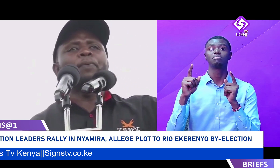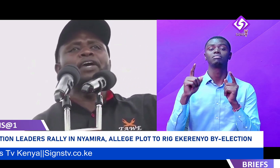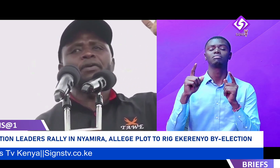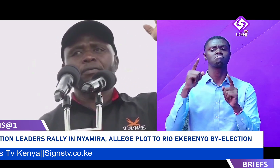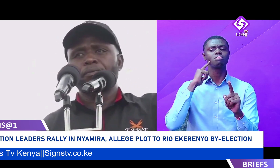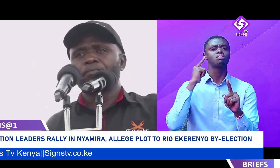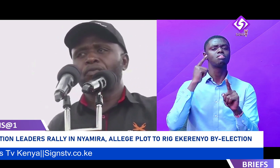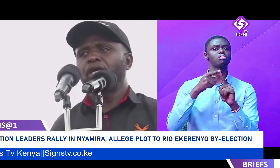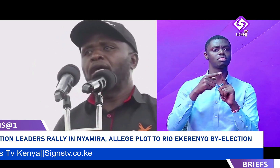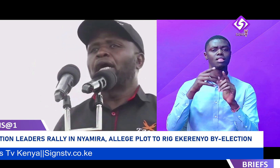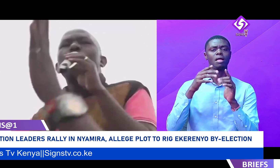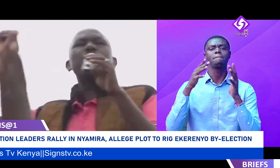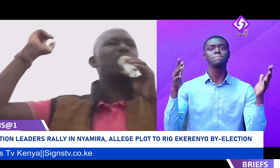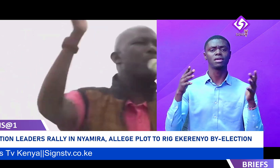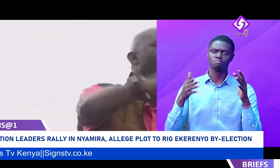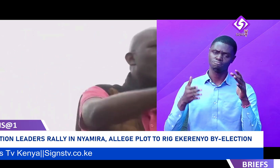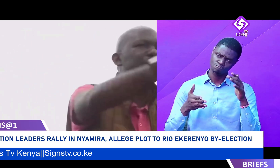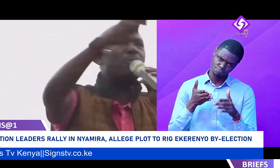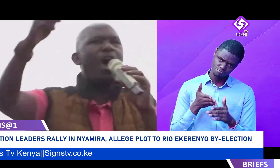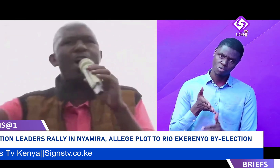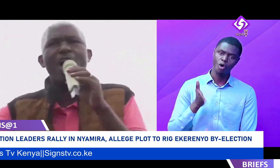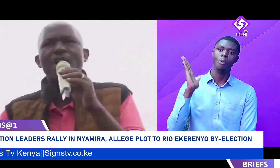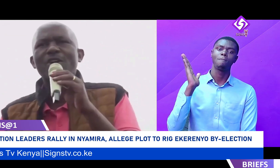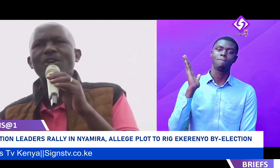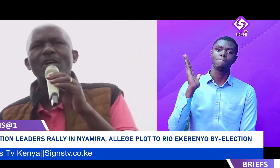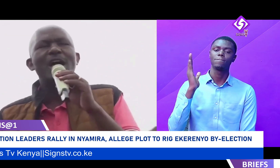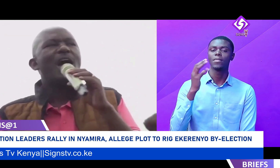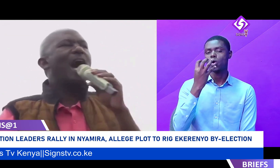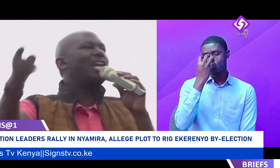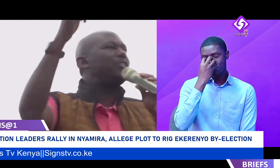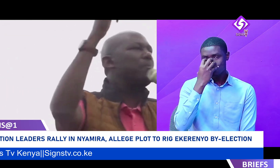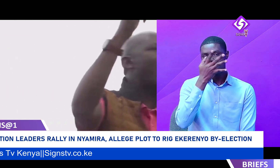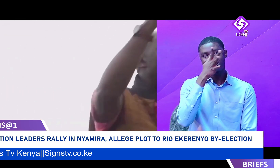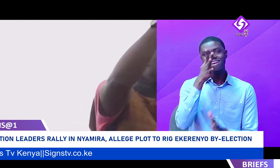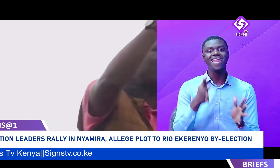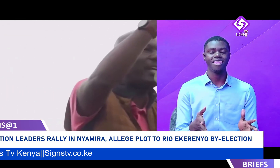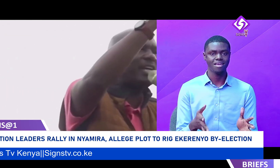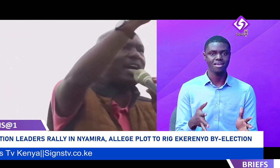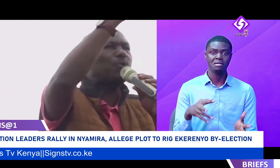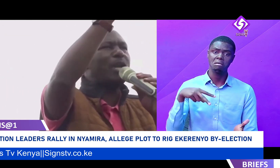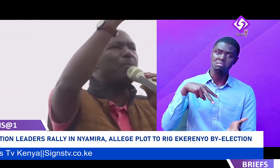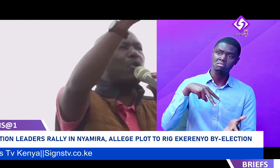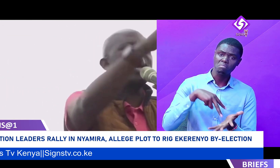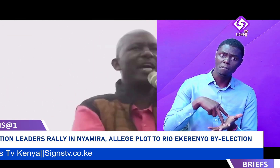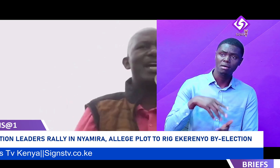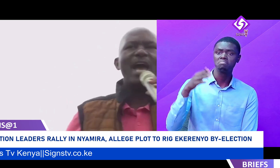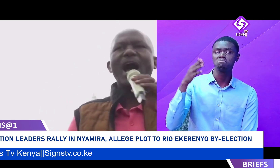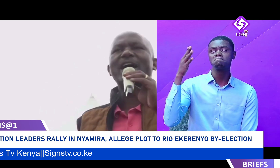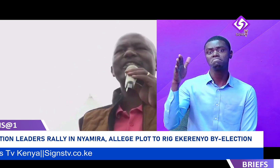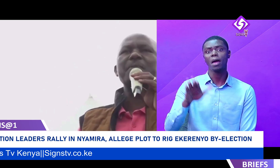wapi? Ruto ni muongo, si muongo. Alisimama kule kule bunge